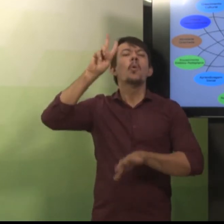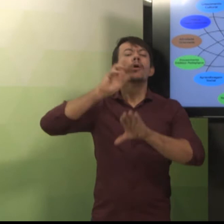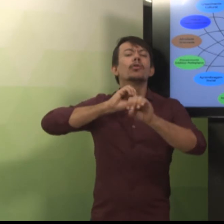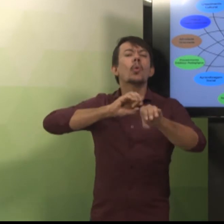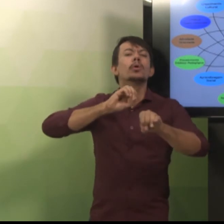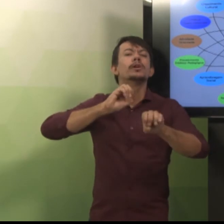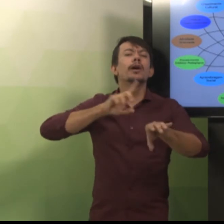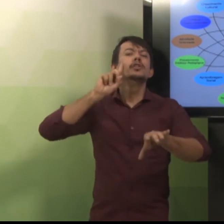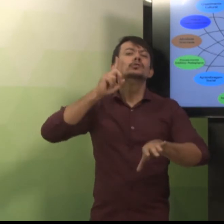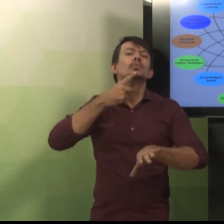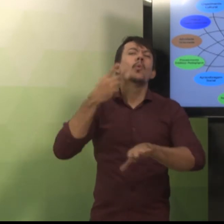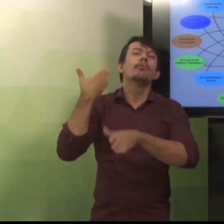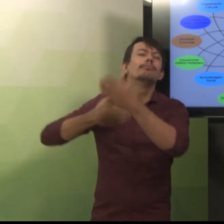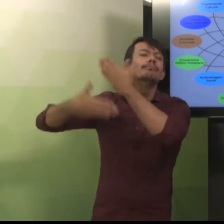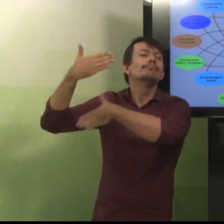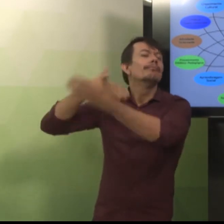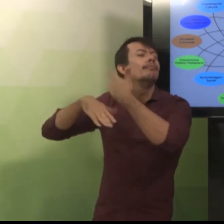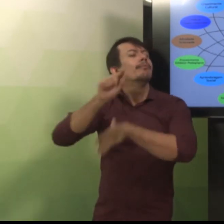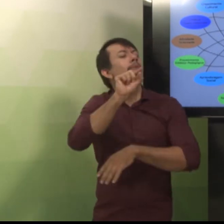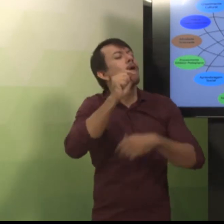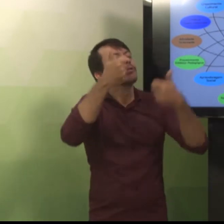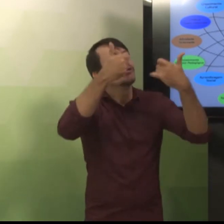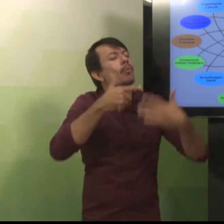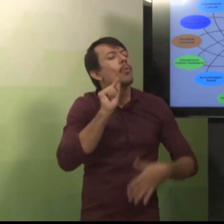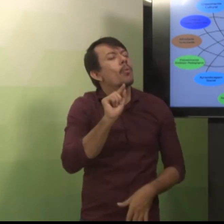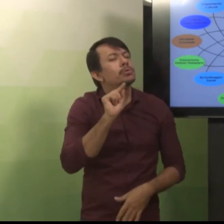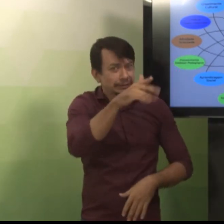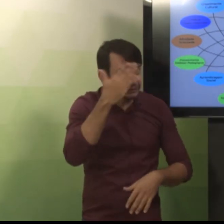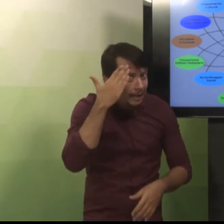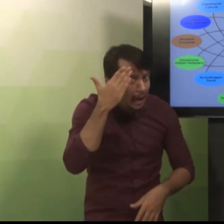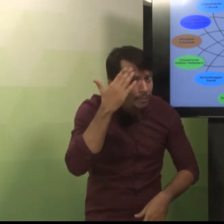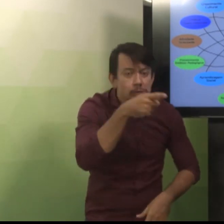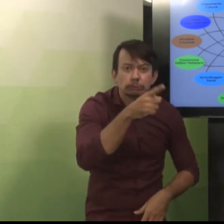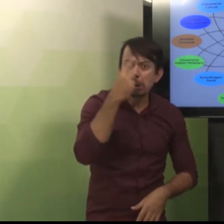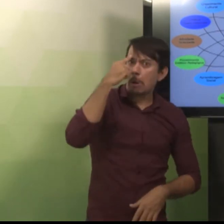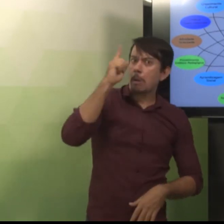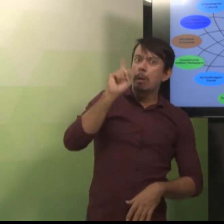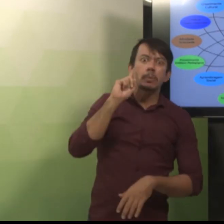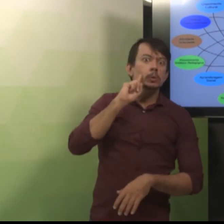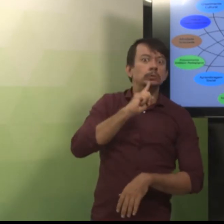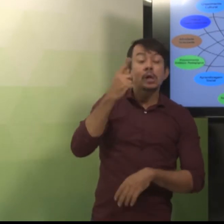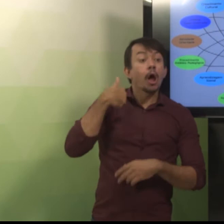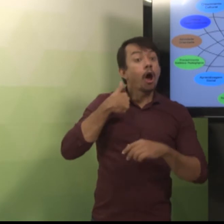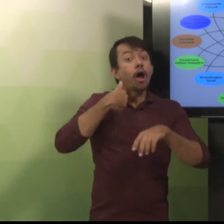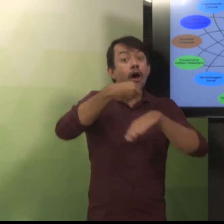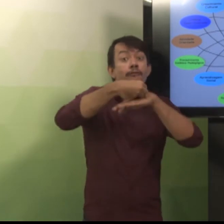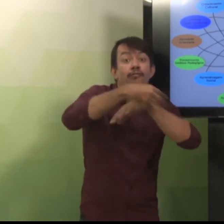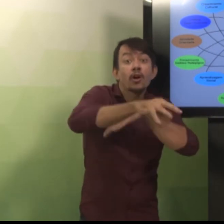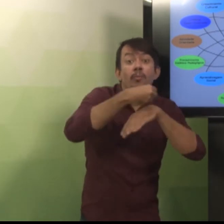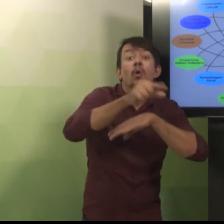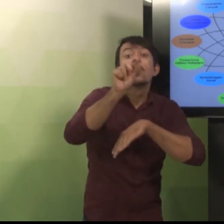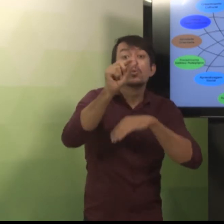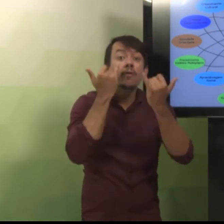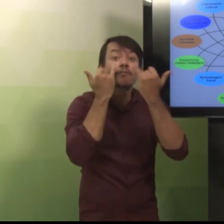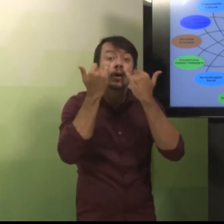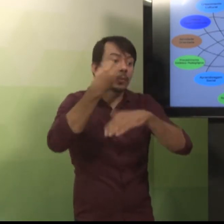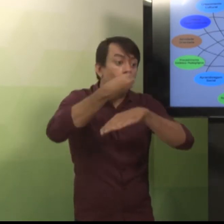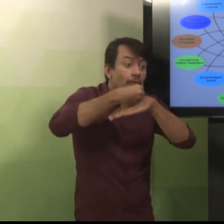exemplo, a respeito da história da educação de surdos. Posso perguntá-lo se ele sabe, eu posso informá-lo, passar